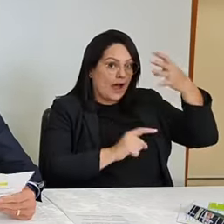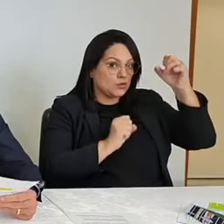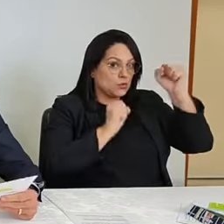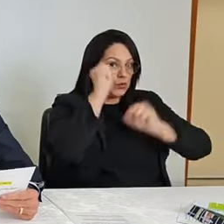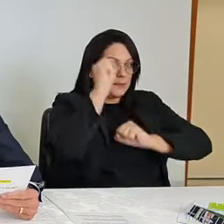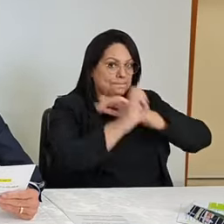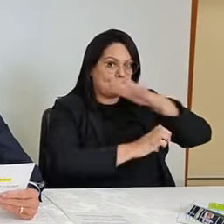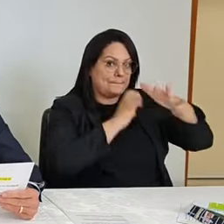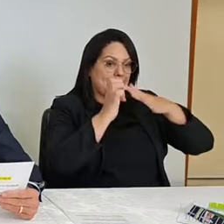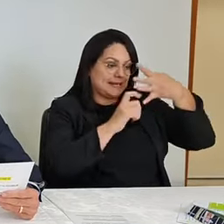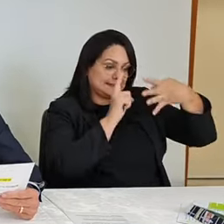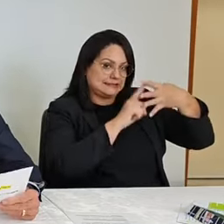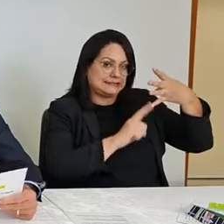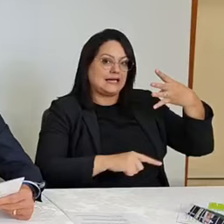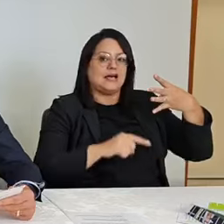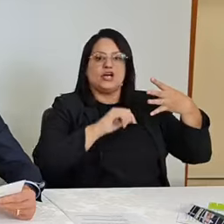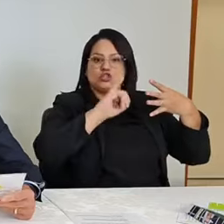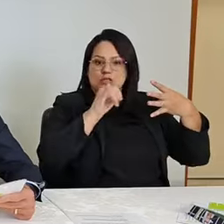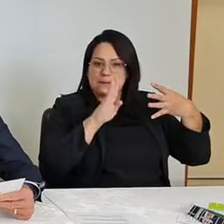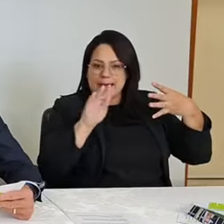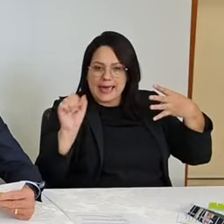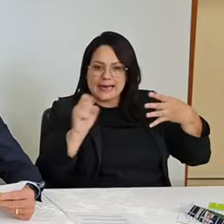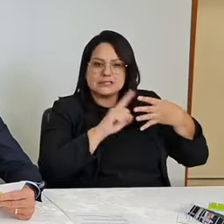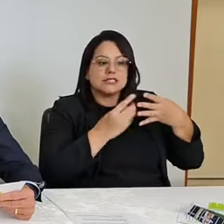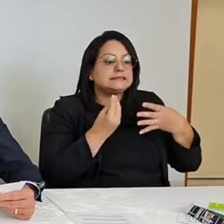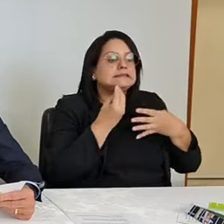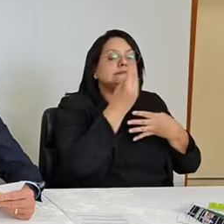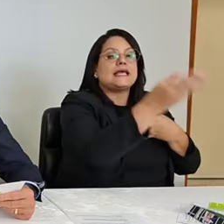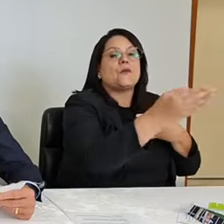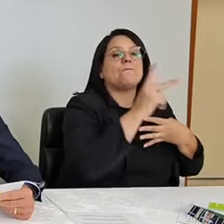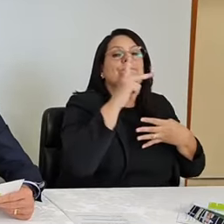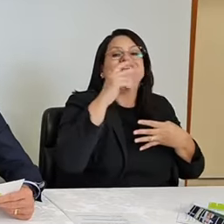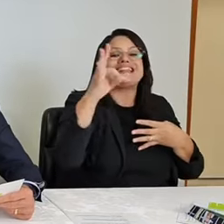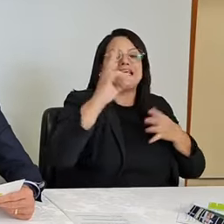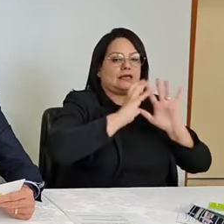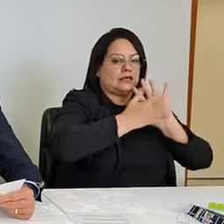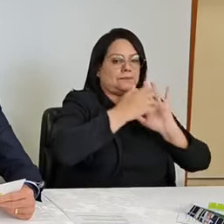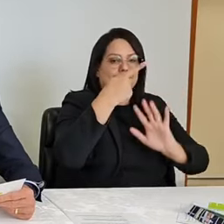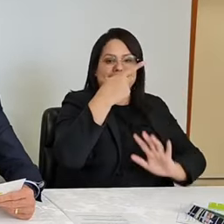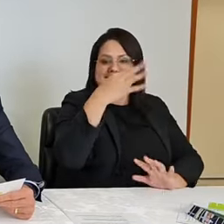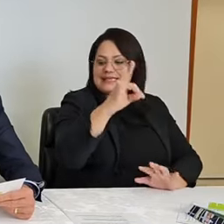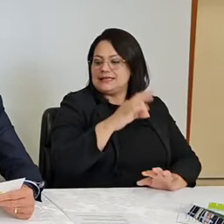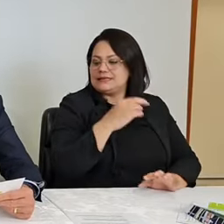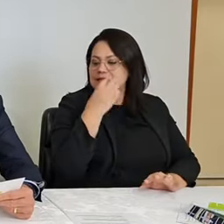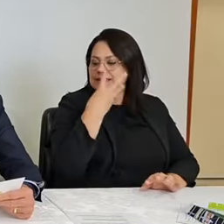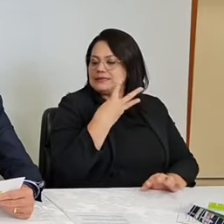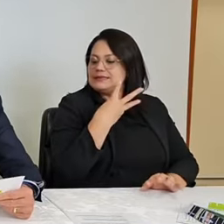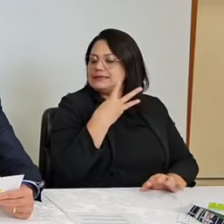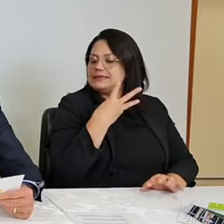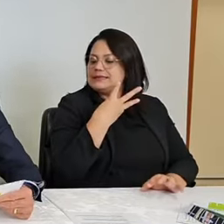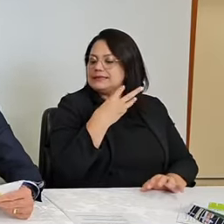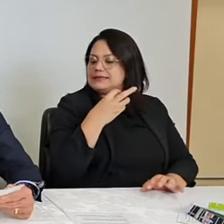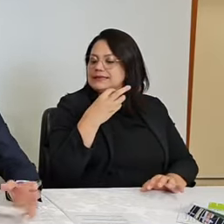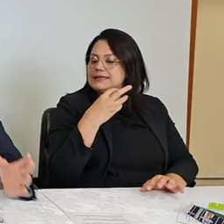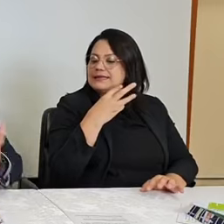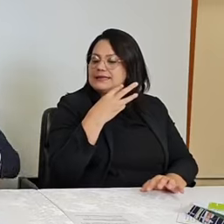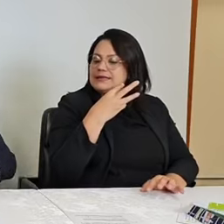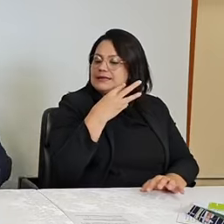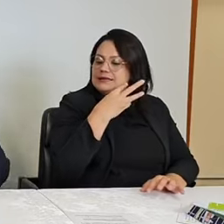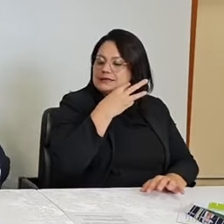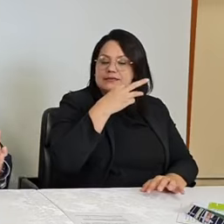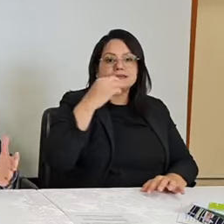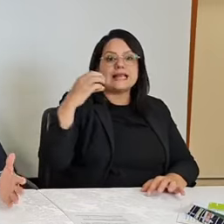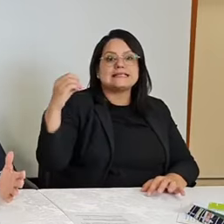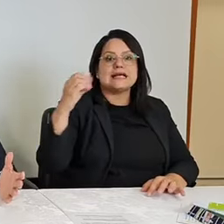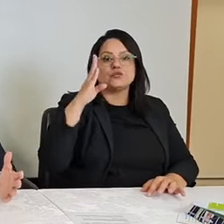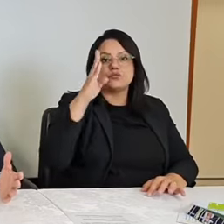JBS doaram para o PT aproximadamente 300 milhões de reais a título de o fundo partidário. Naquela época